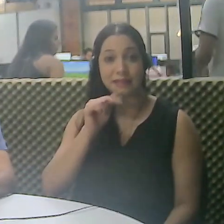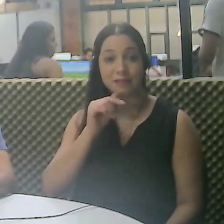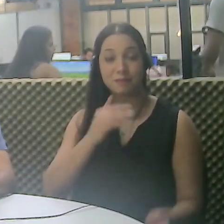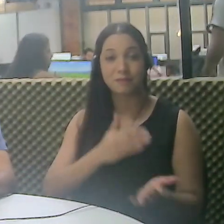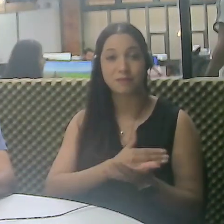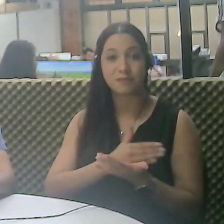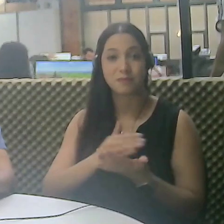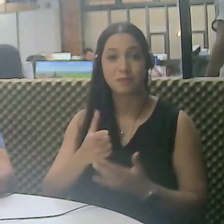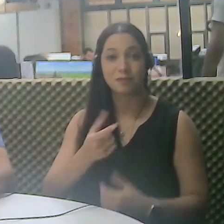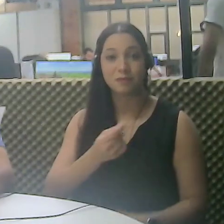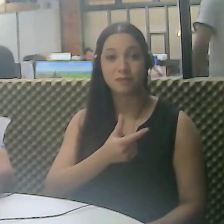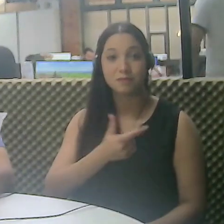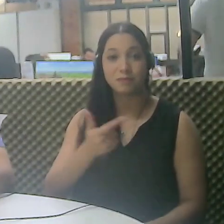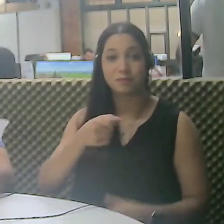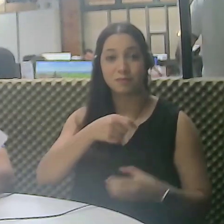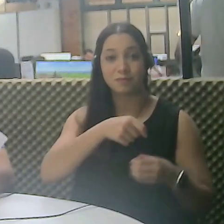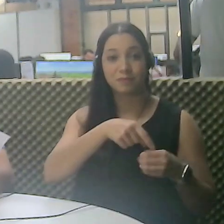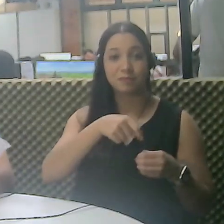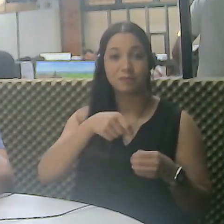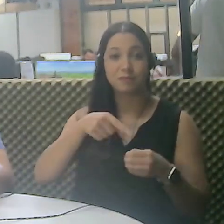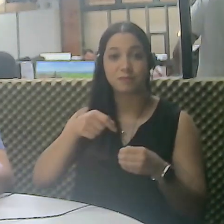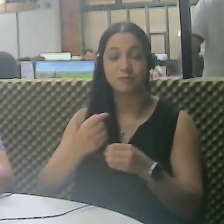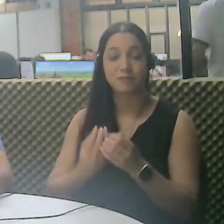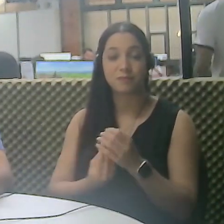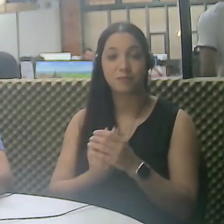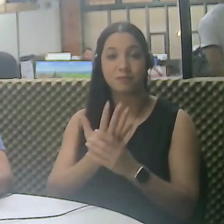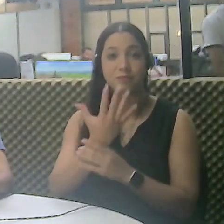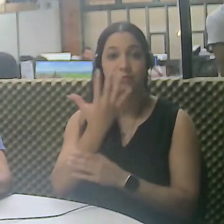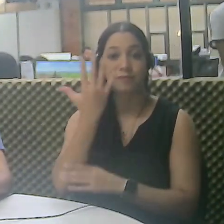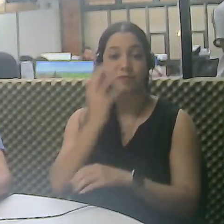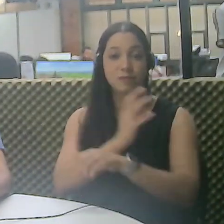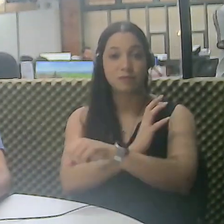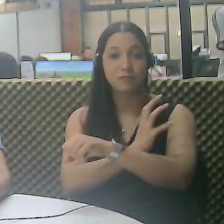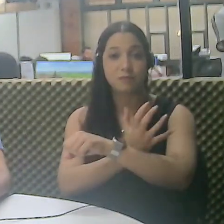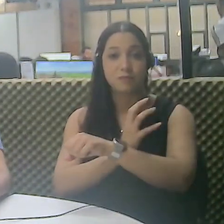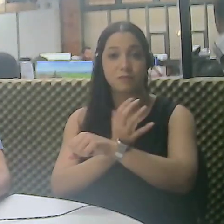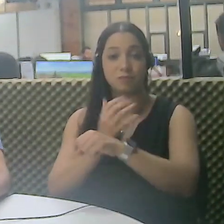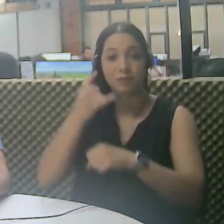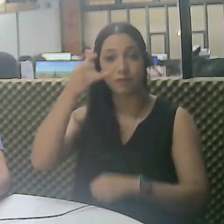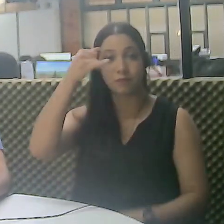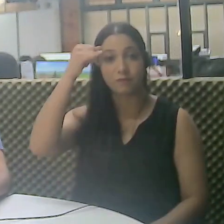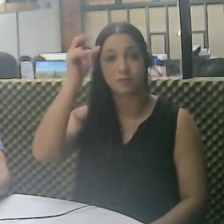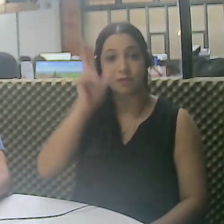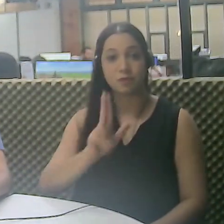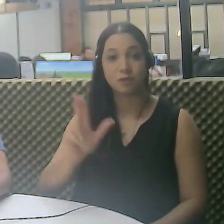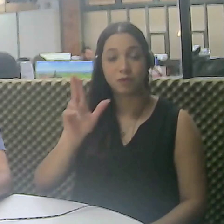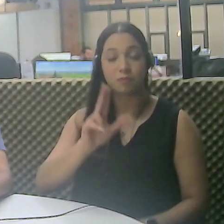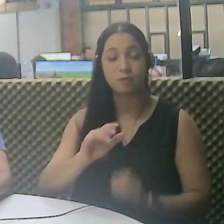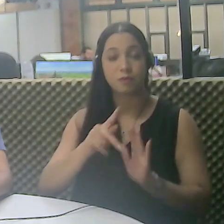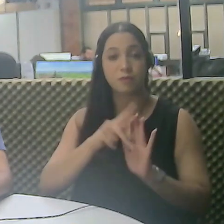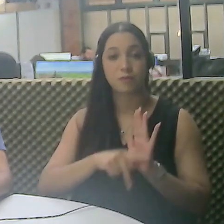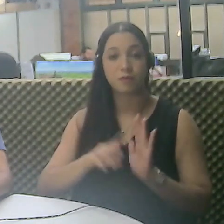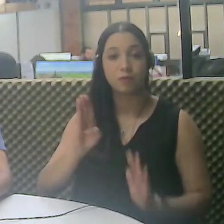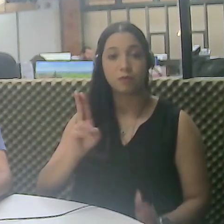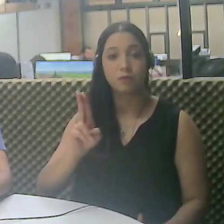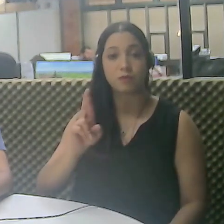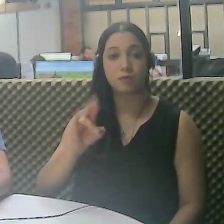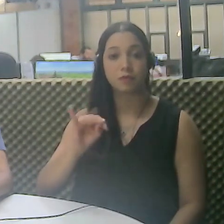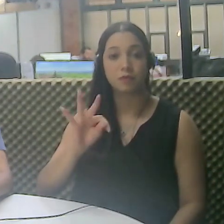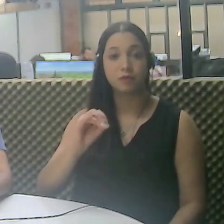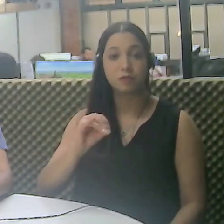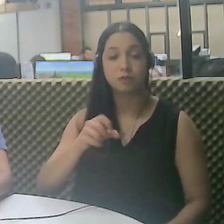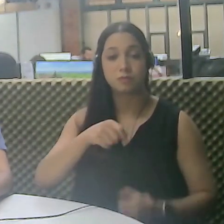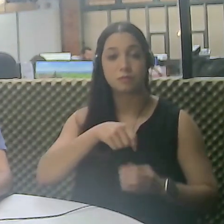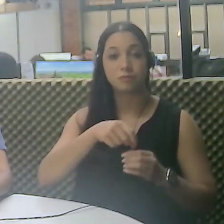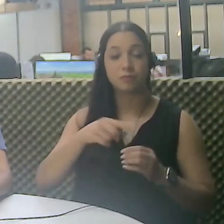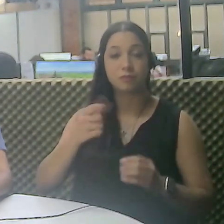temporada 2022 de plantio de mudas nativas do Cerrado na zona rural de Uberlândia pelo programa Buriti. Ao todo serão plantadas